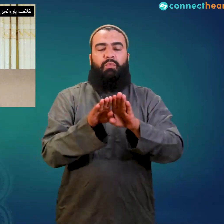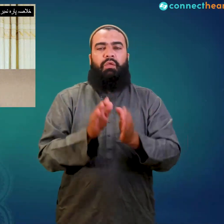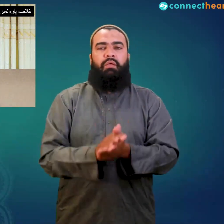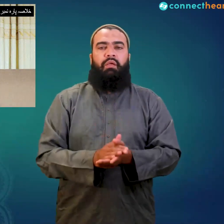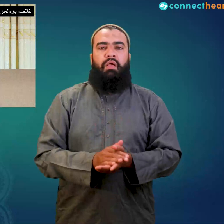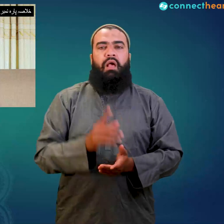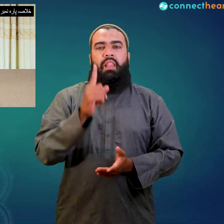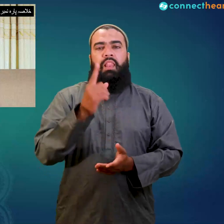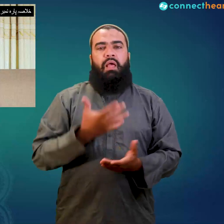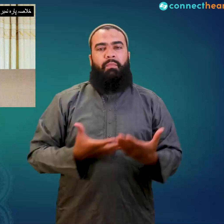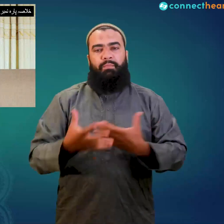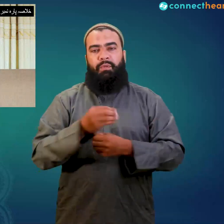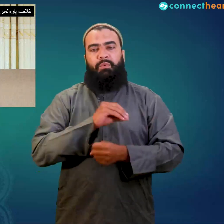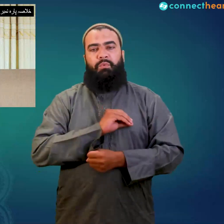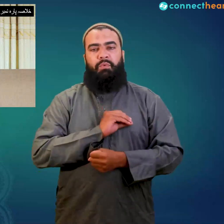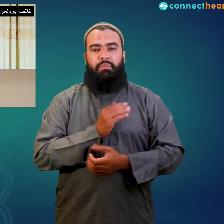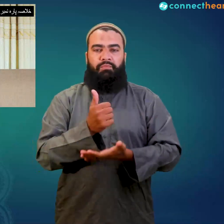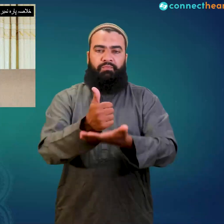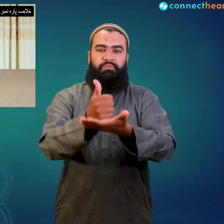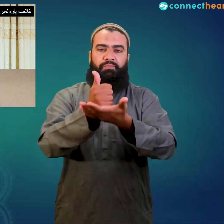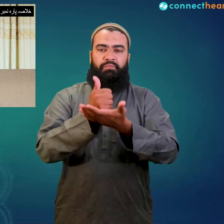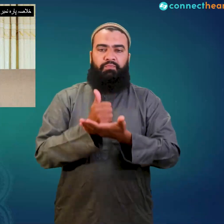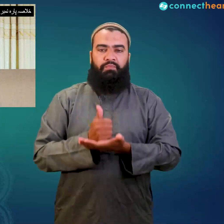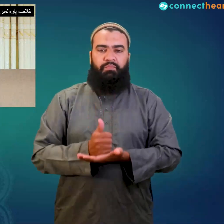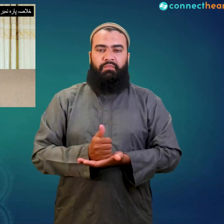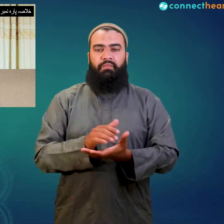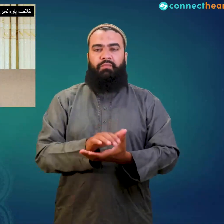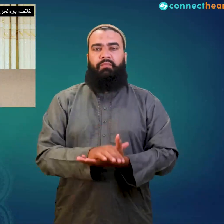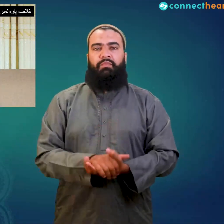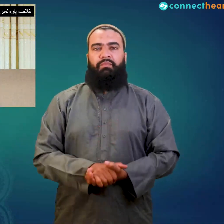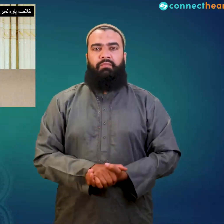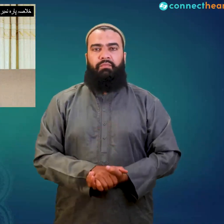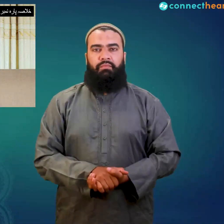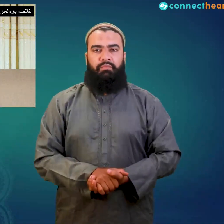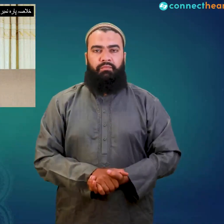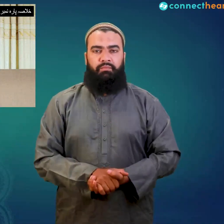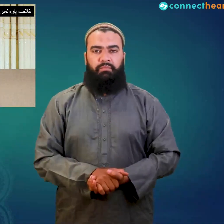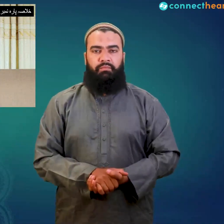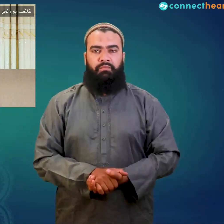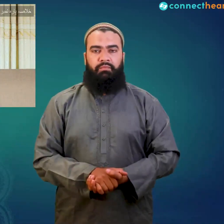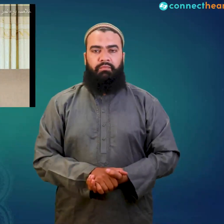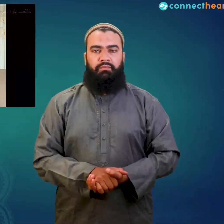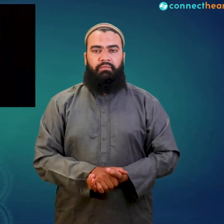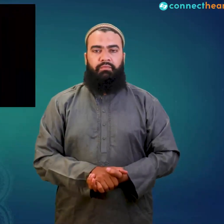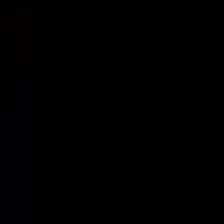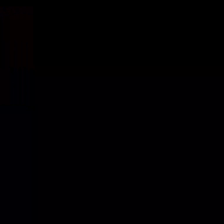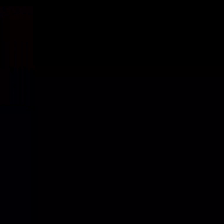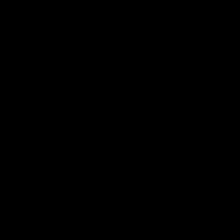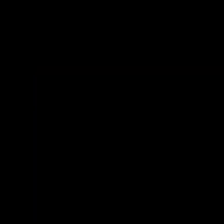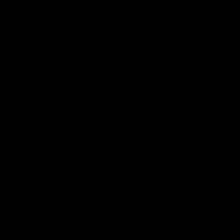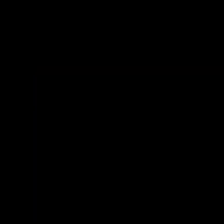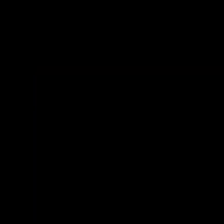پارہ 20 مکمل ہوا۔ وآخر دعوانا ان الحمد للہ رب العالمین۔